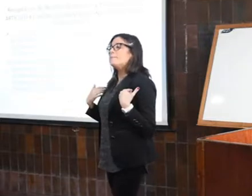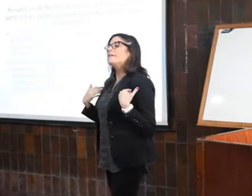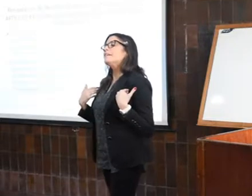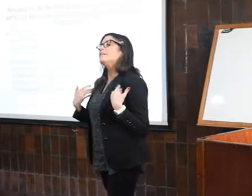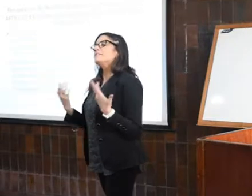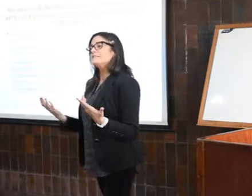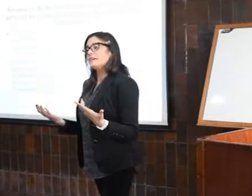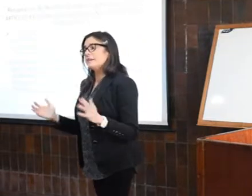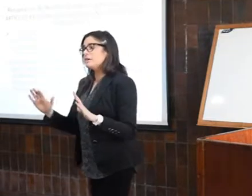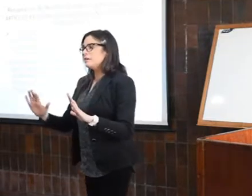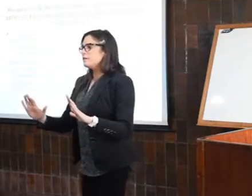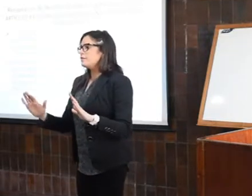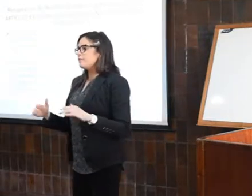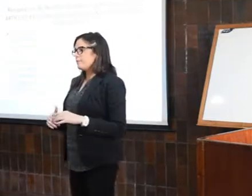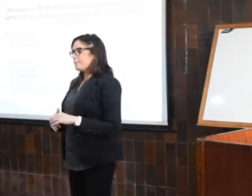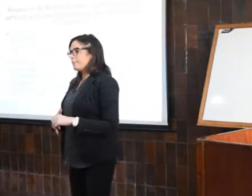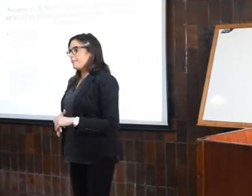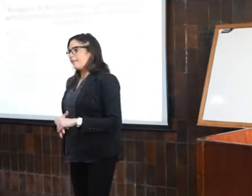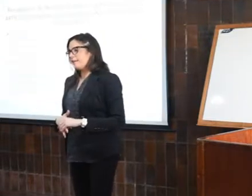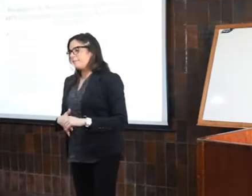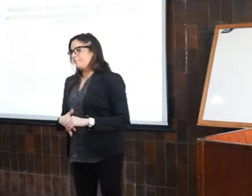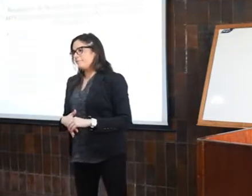las medias necesarias